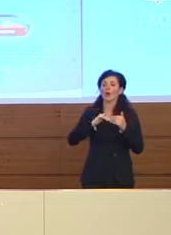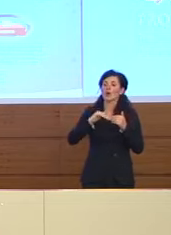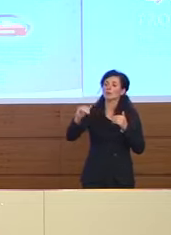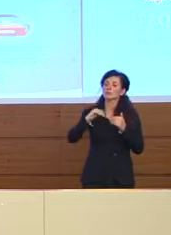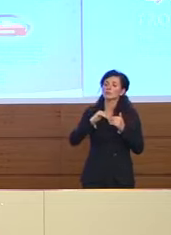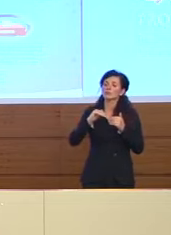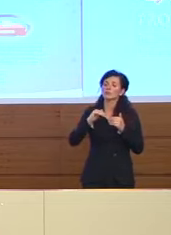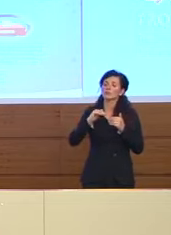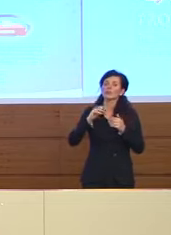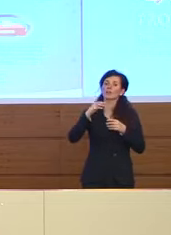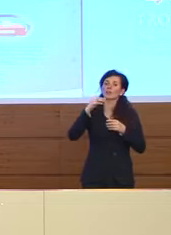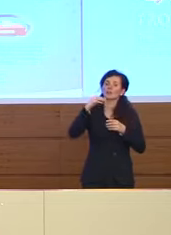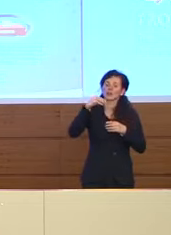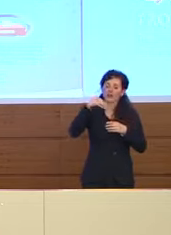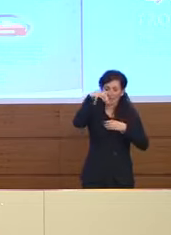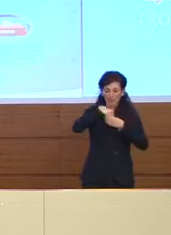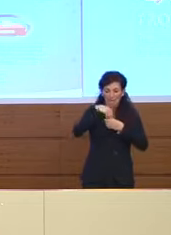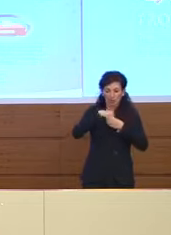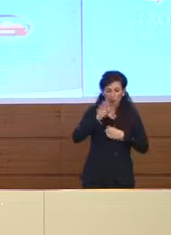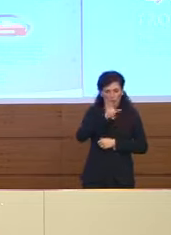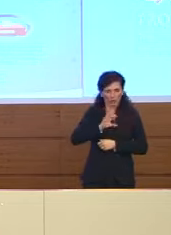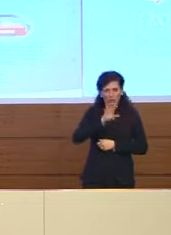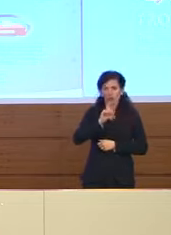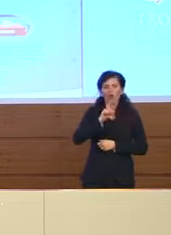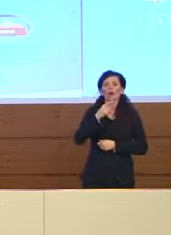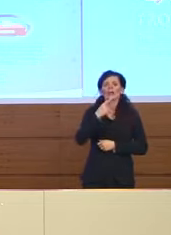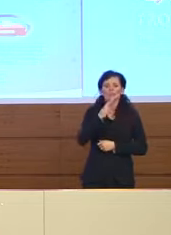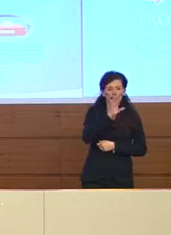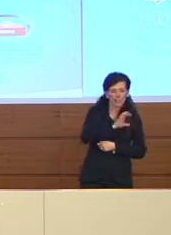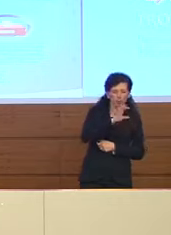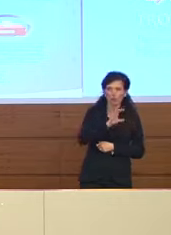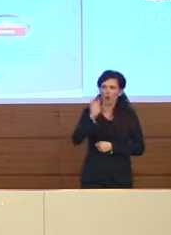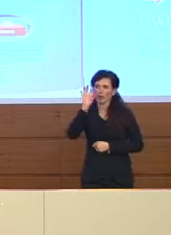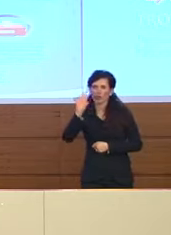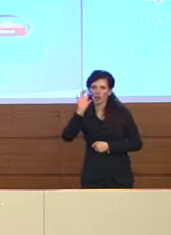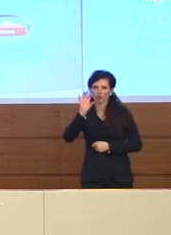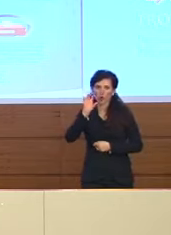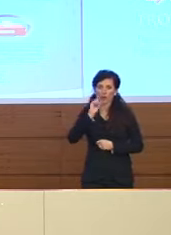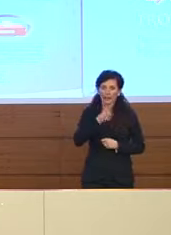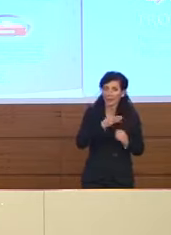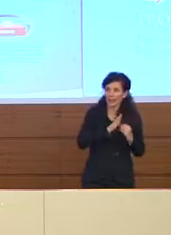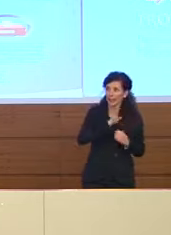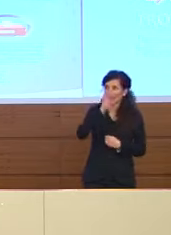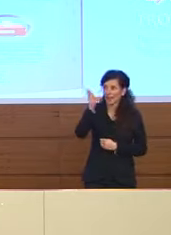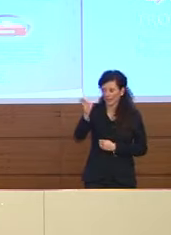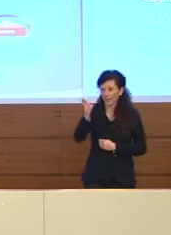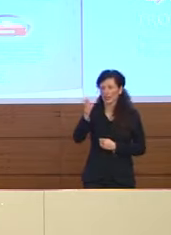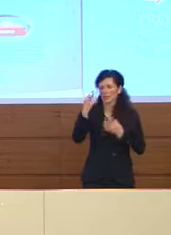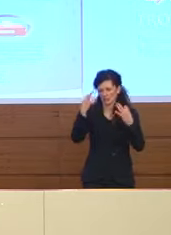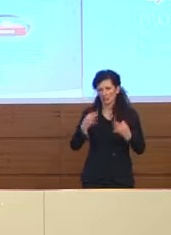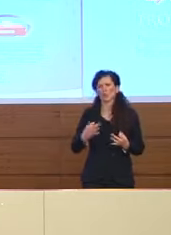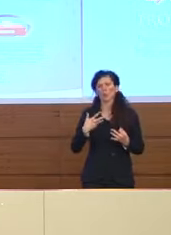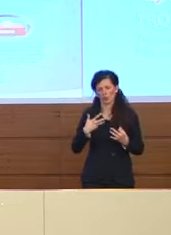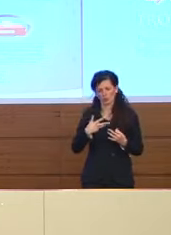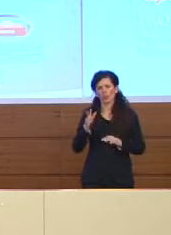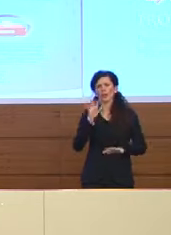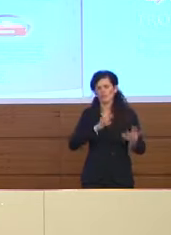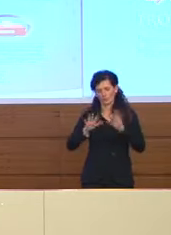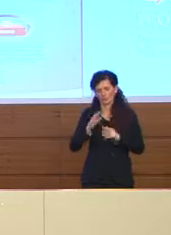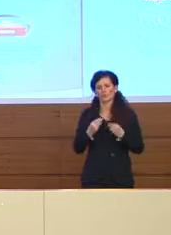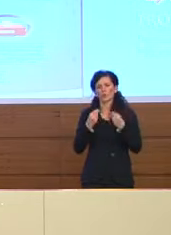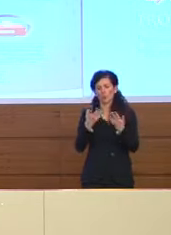inter regionali poi è chiaro che magari qualche piccola eccezione